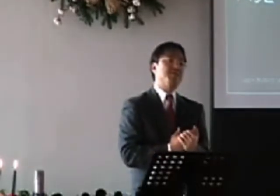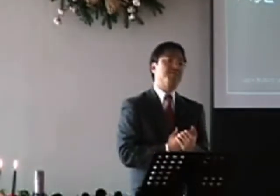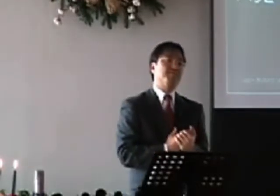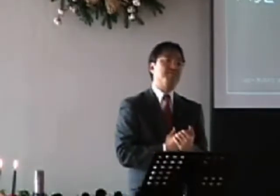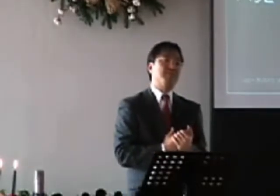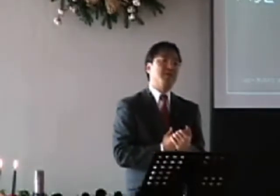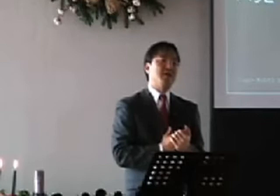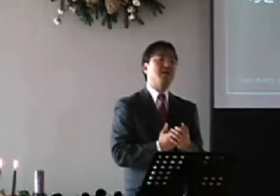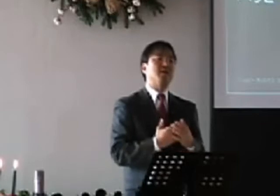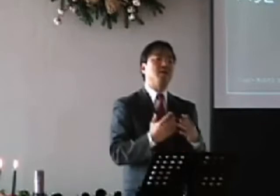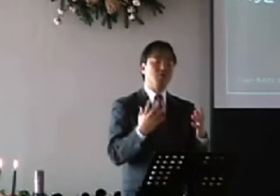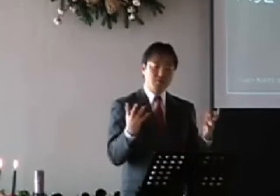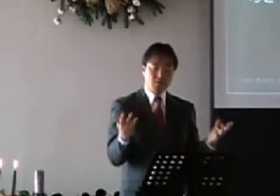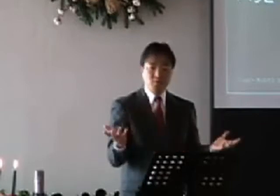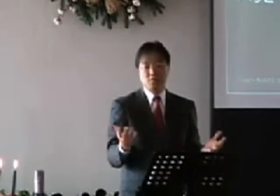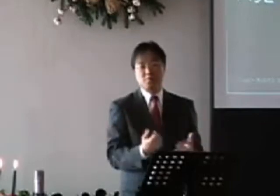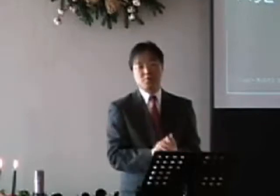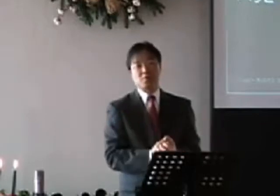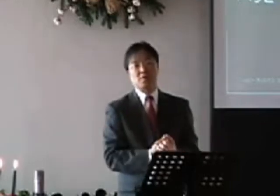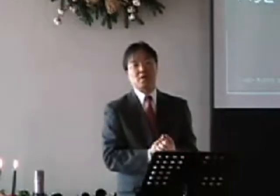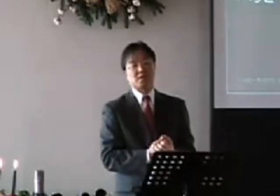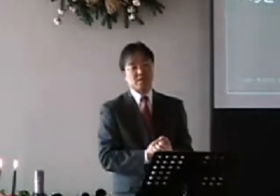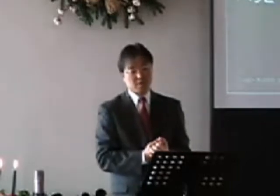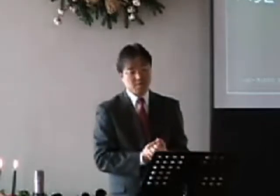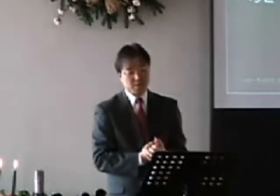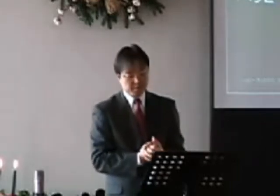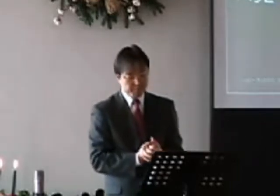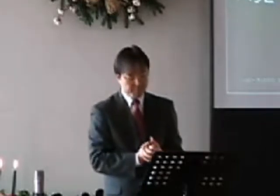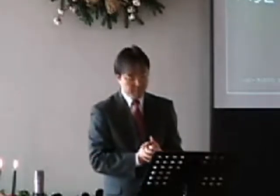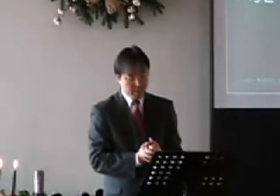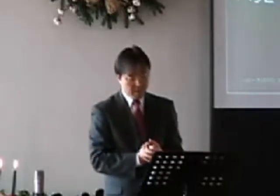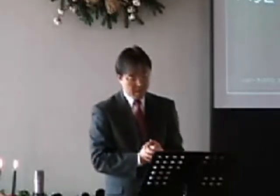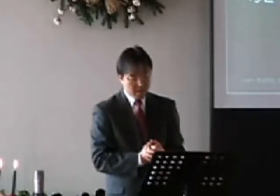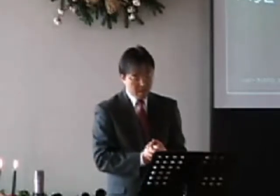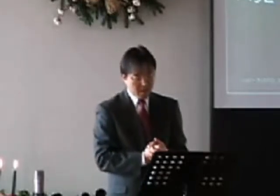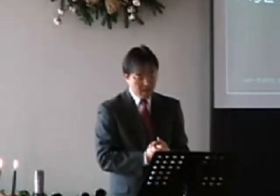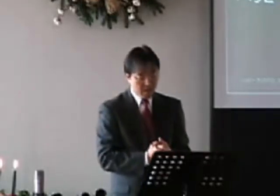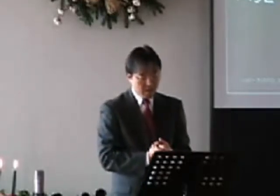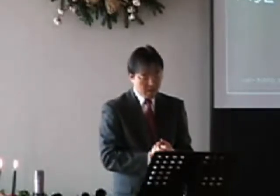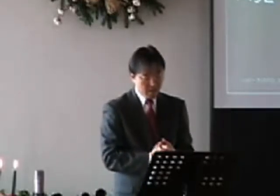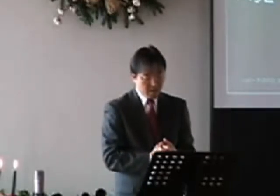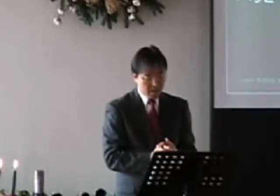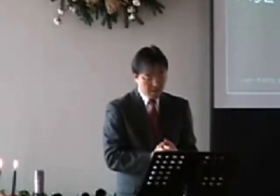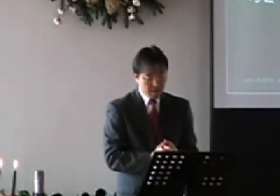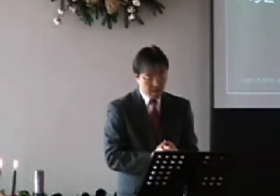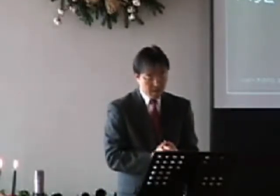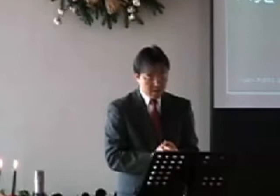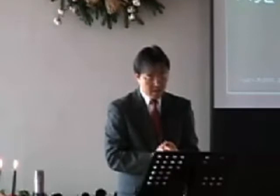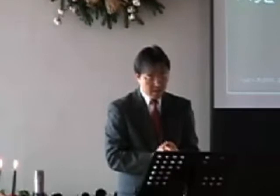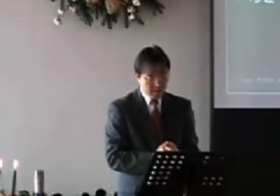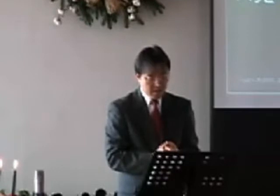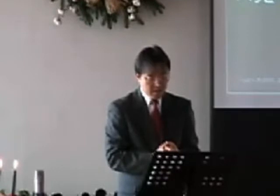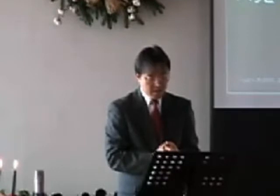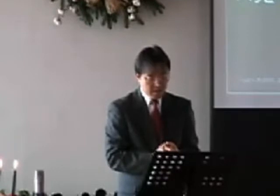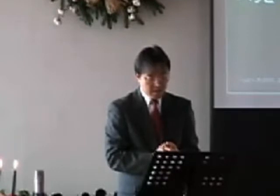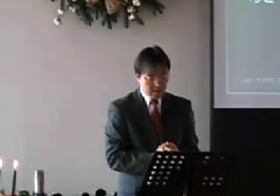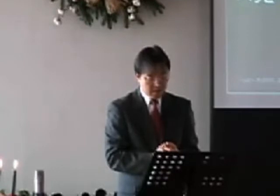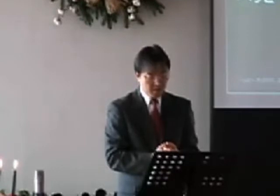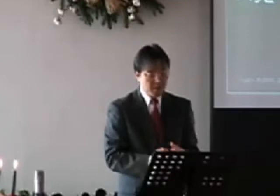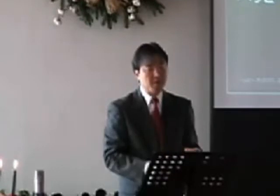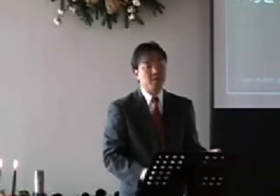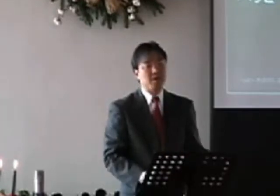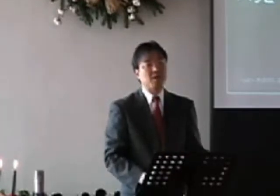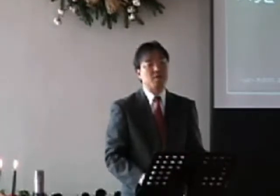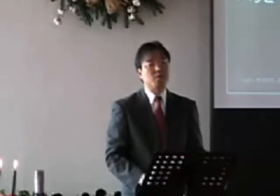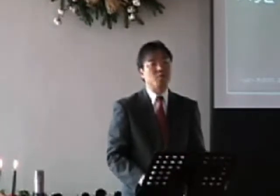はあなたを探しています。そしてイエス様はあなたを救い出してくださいます。あなたに本当の喜